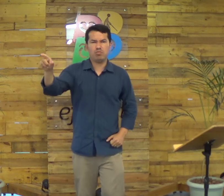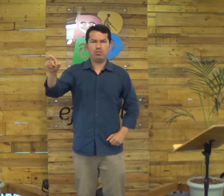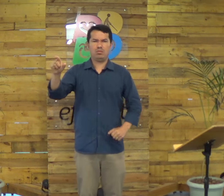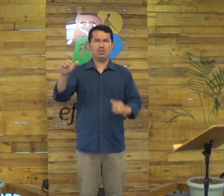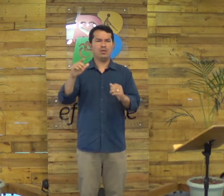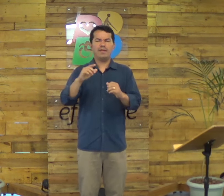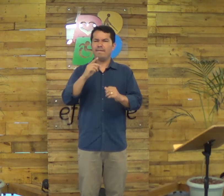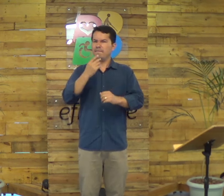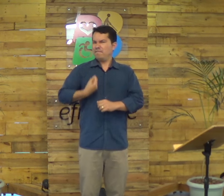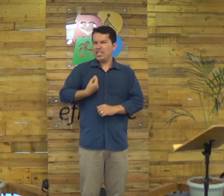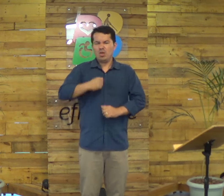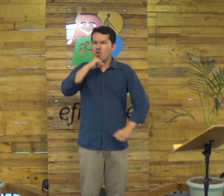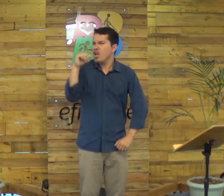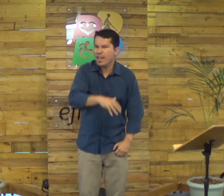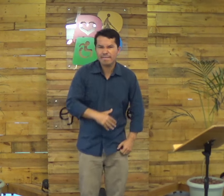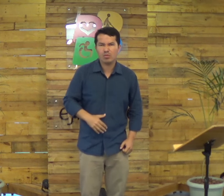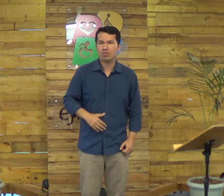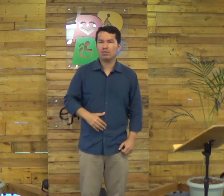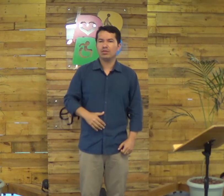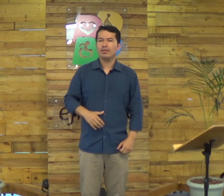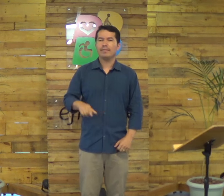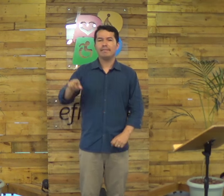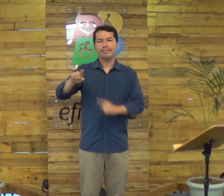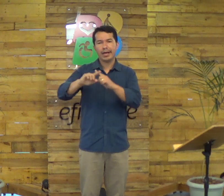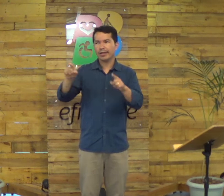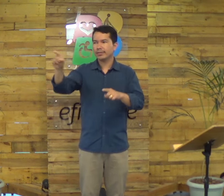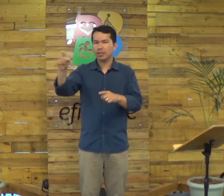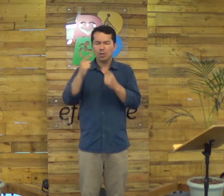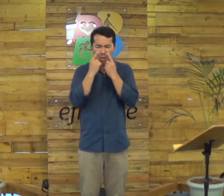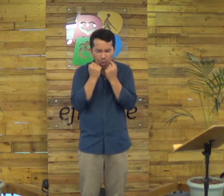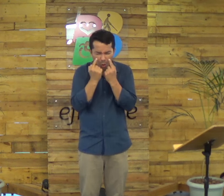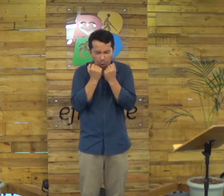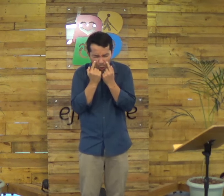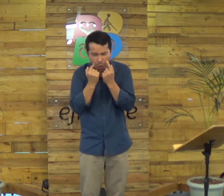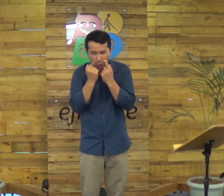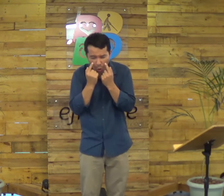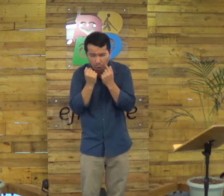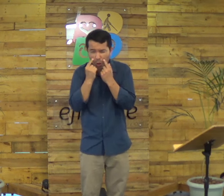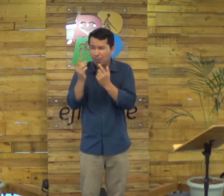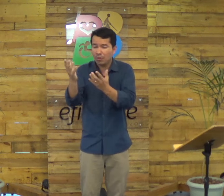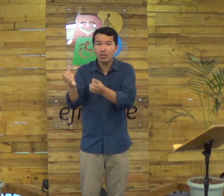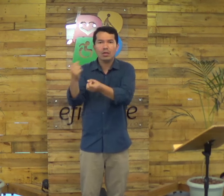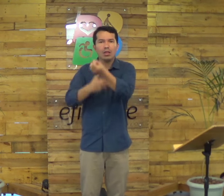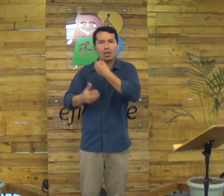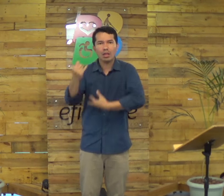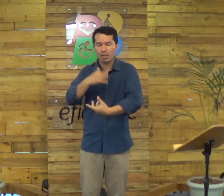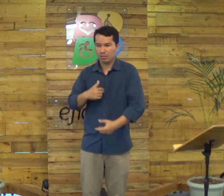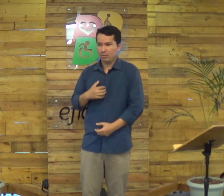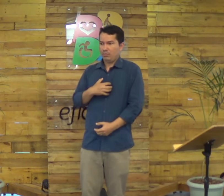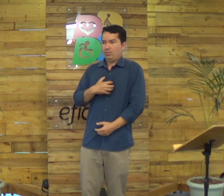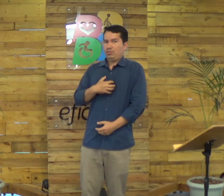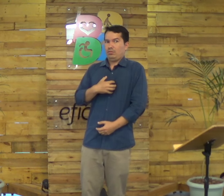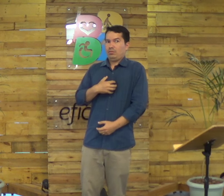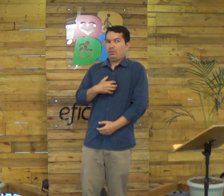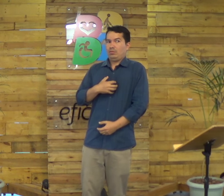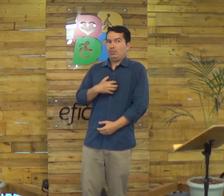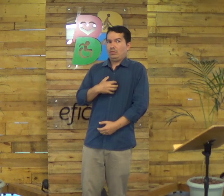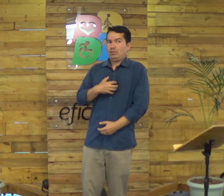vida muito boa, vida horrível, vida horrível. Mas, ele estava chorando, E lutando, eu fiquei